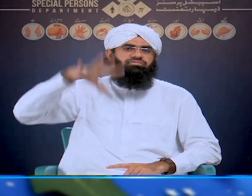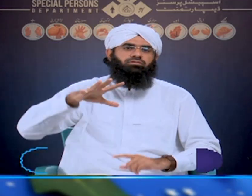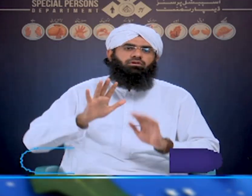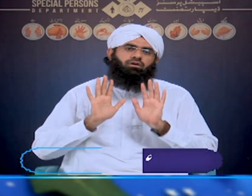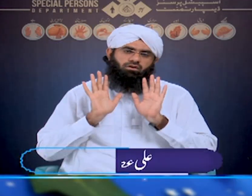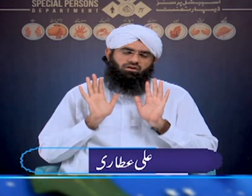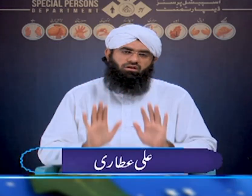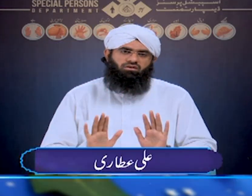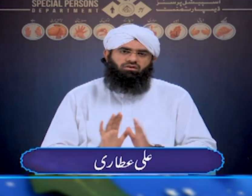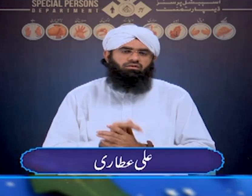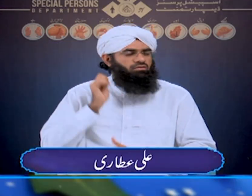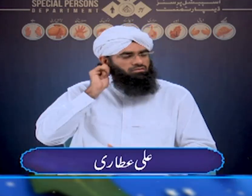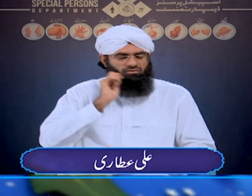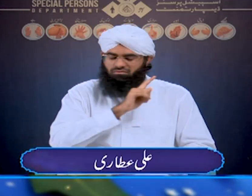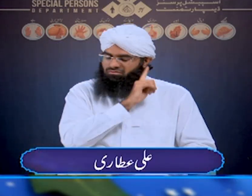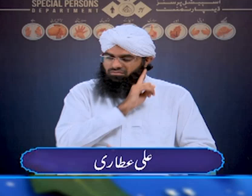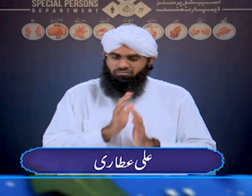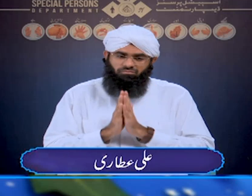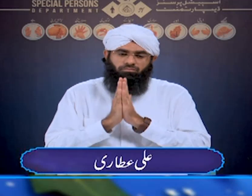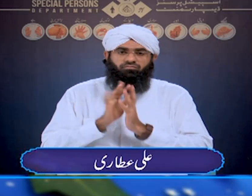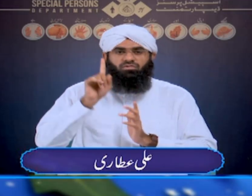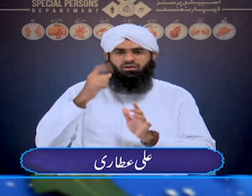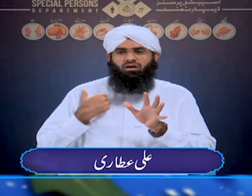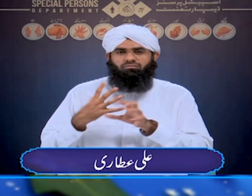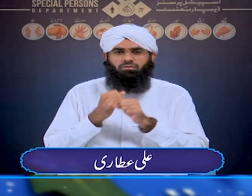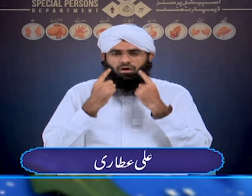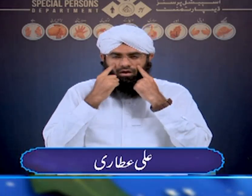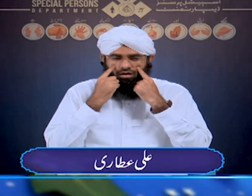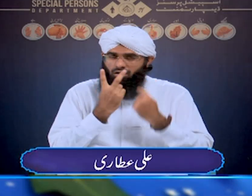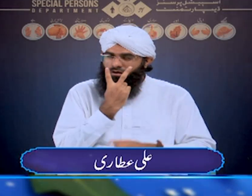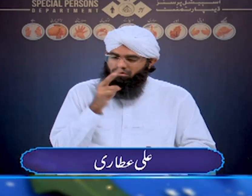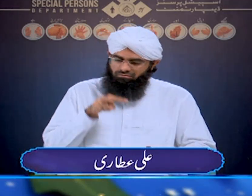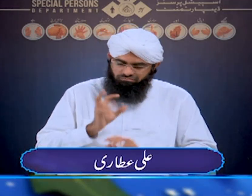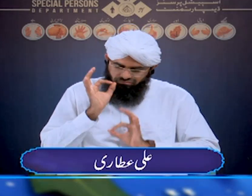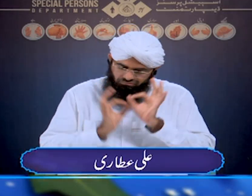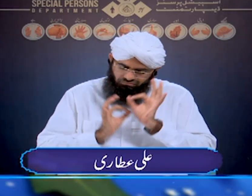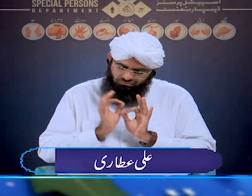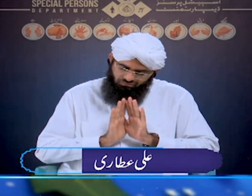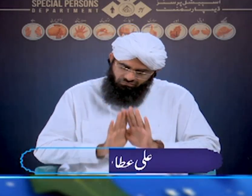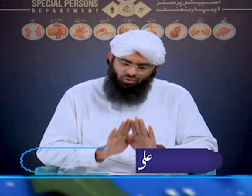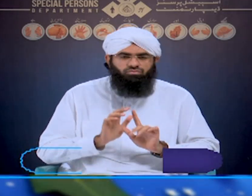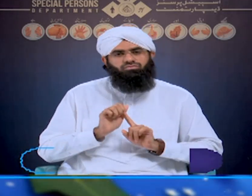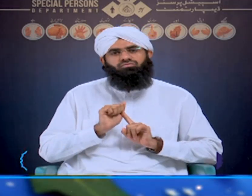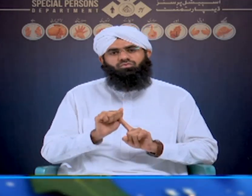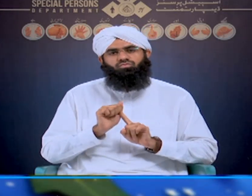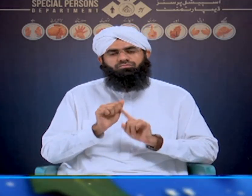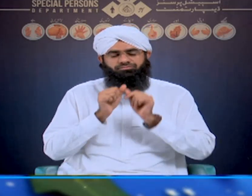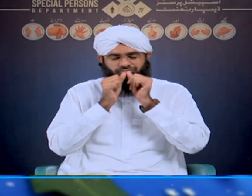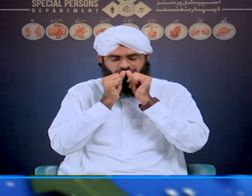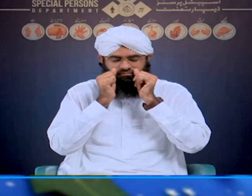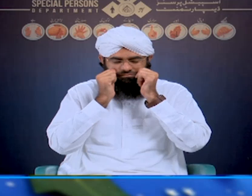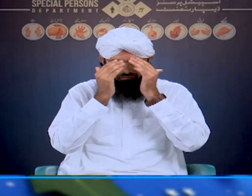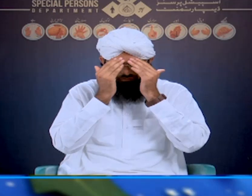جل کی لعنت. اللہ تبارک و تعالی ہمیں آنکھوں کی حفاظت کرنے کی توفیق عطا فرمائے. صلو